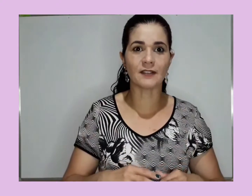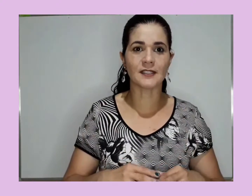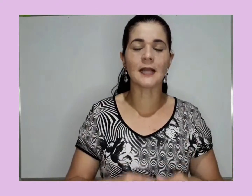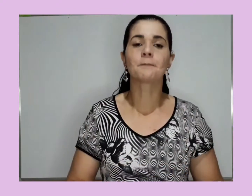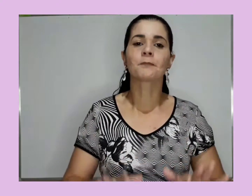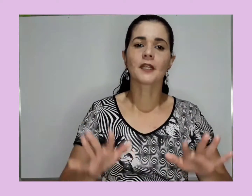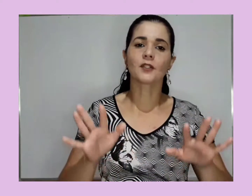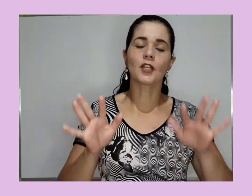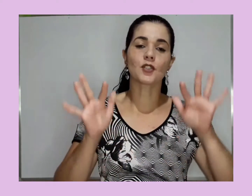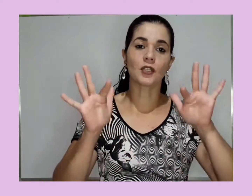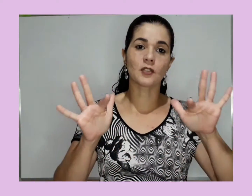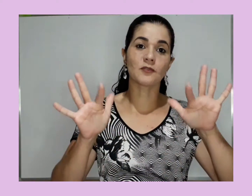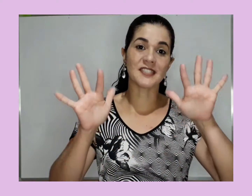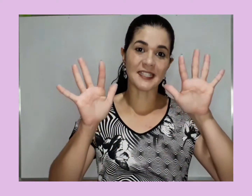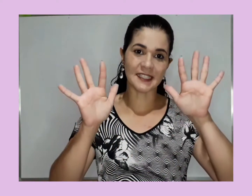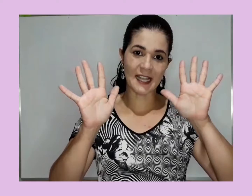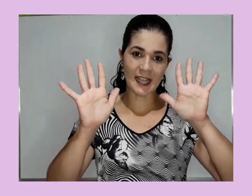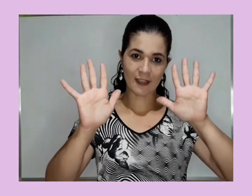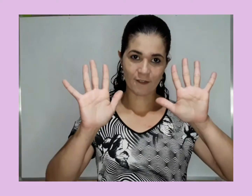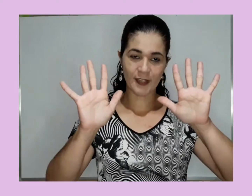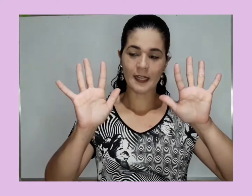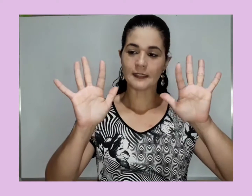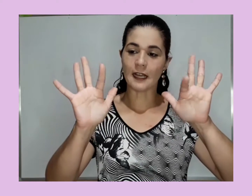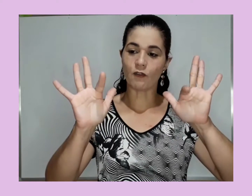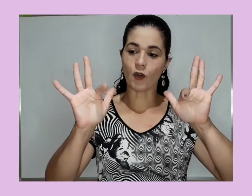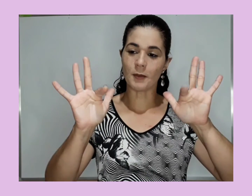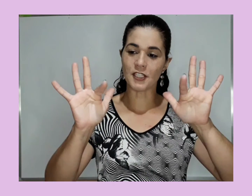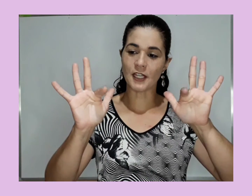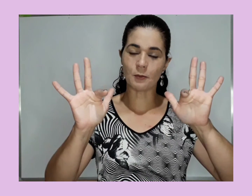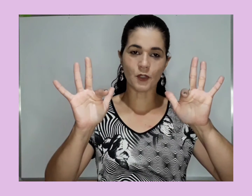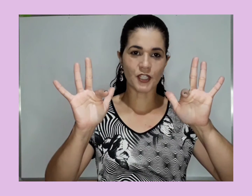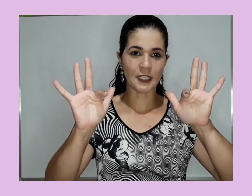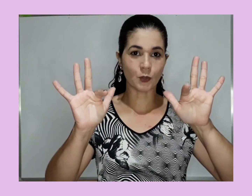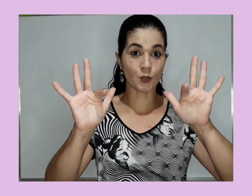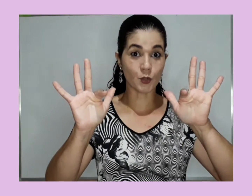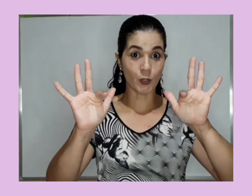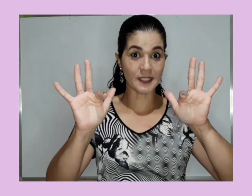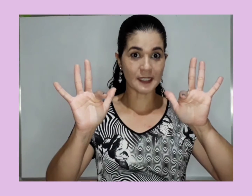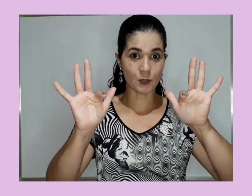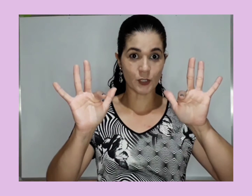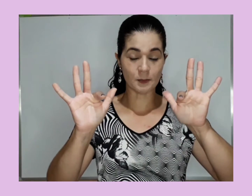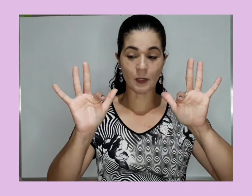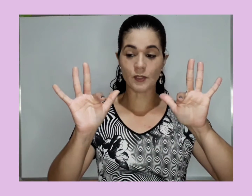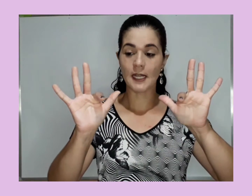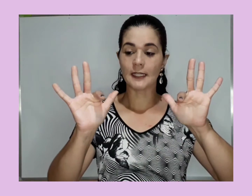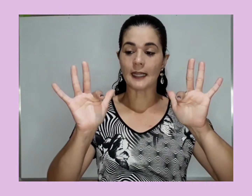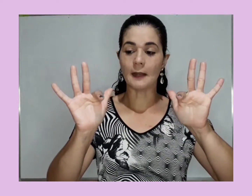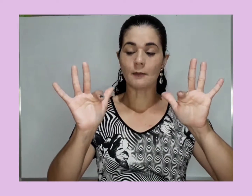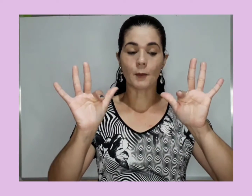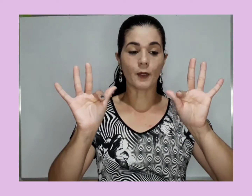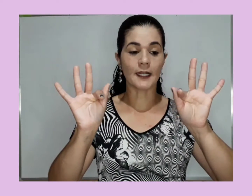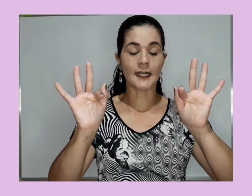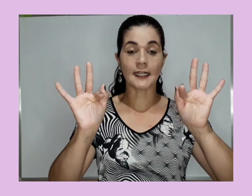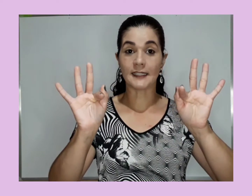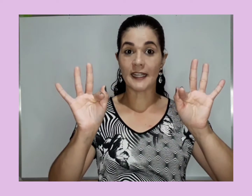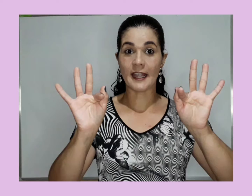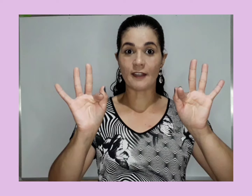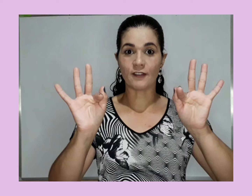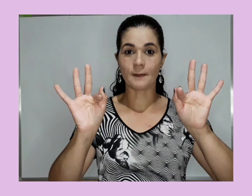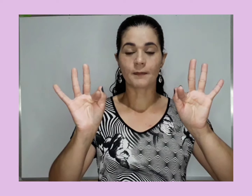tá? Então, olha só, nós vamos fazer a letrinha F, tá? Vou abaixar o meu indicador, as duas mãos, tá? Meu polegar aqui, letrinha F.